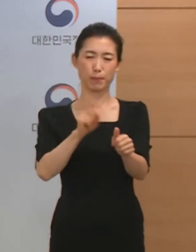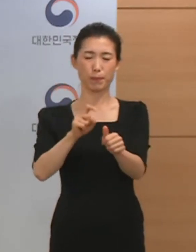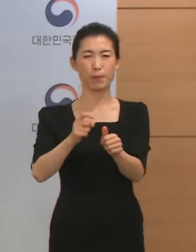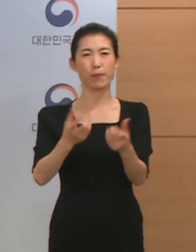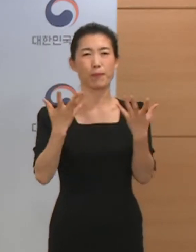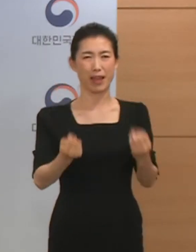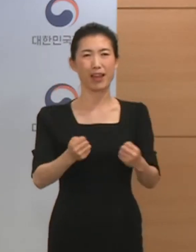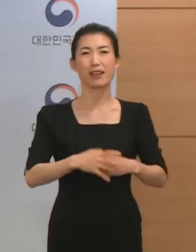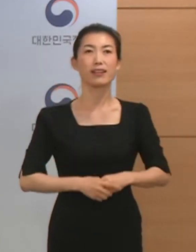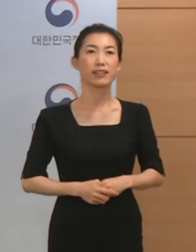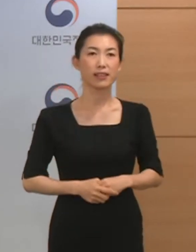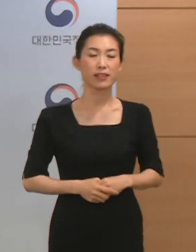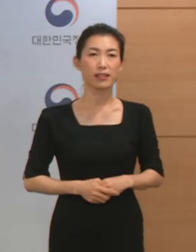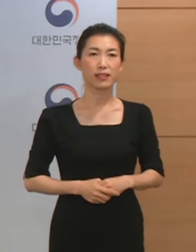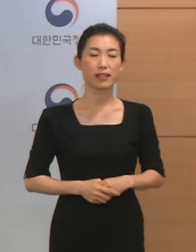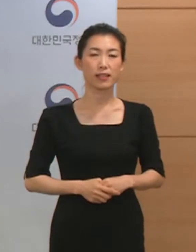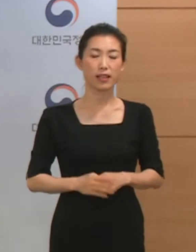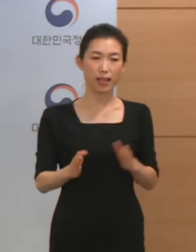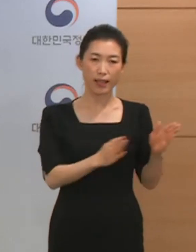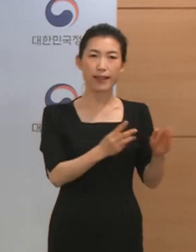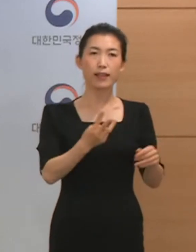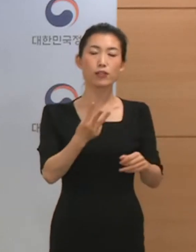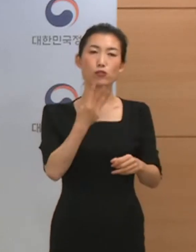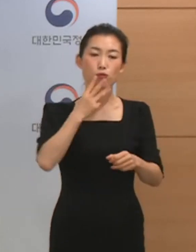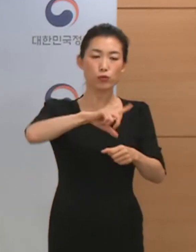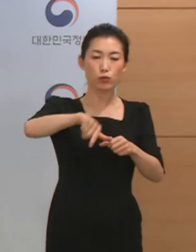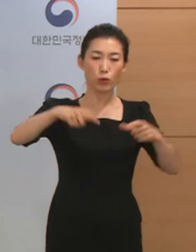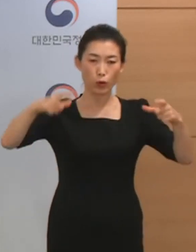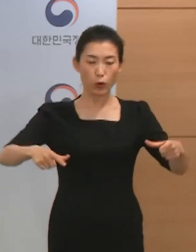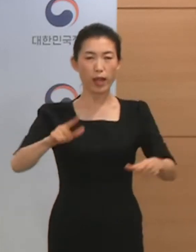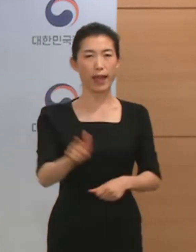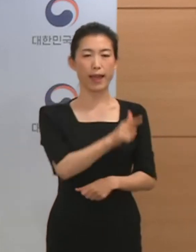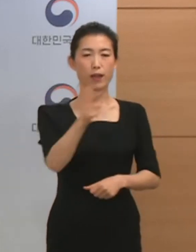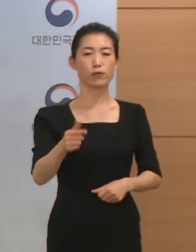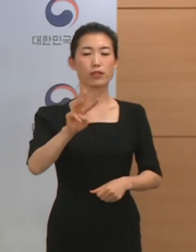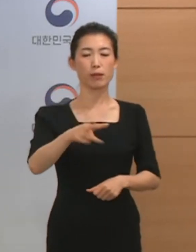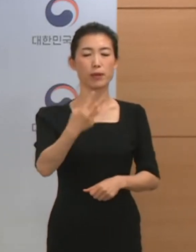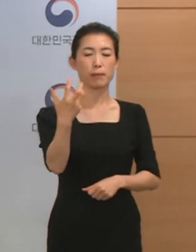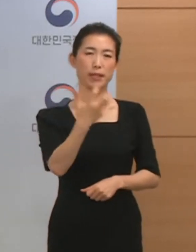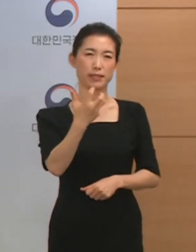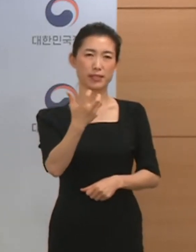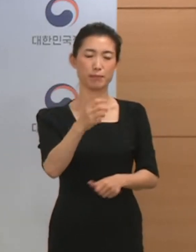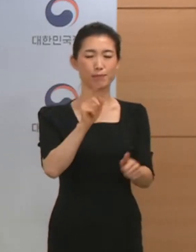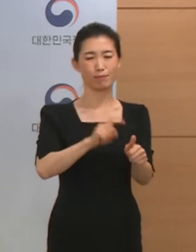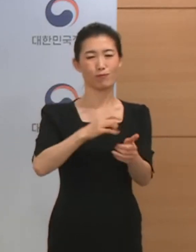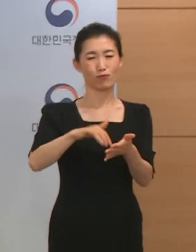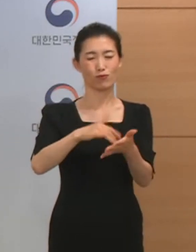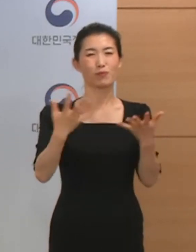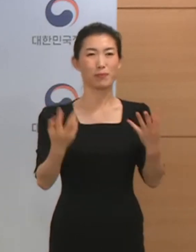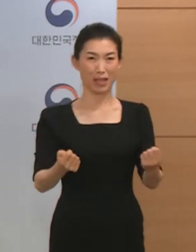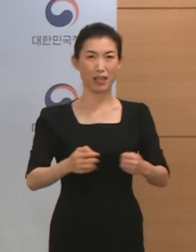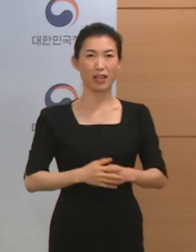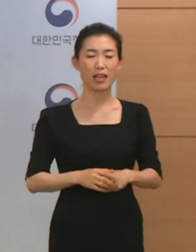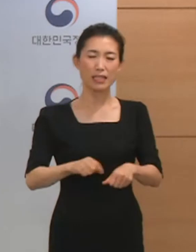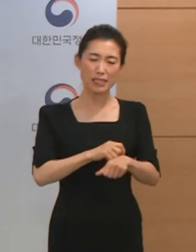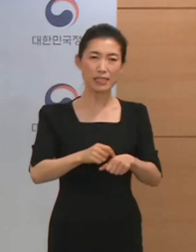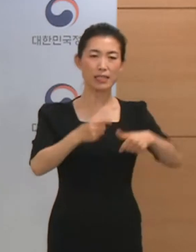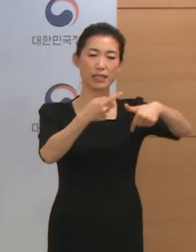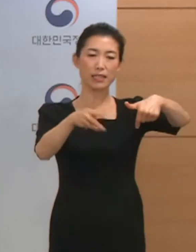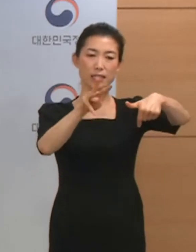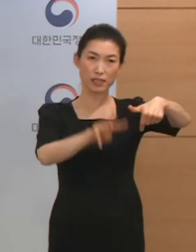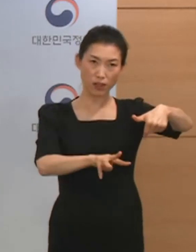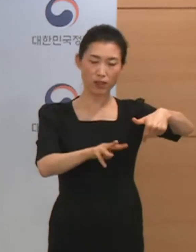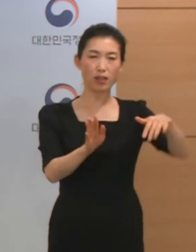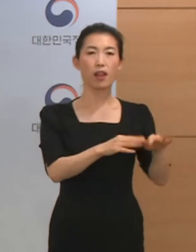있습니다. 수도권도 여전히 하루 380여 명의 많은 환자가 발생합니다. 특히 인천,